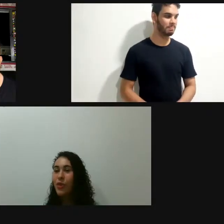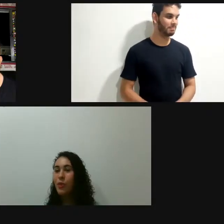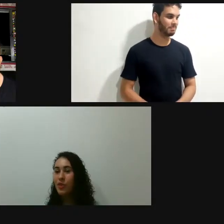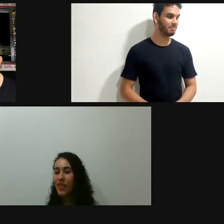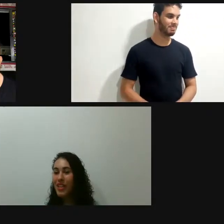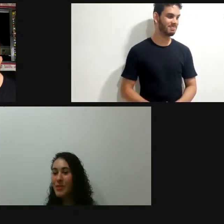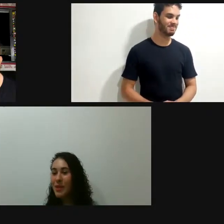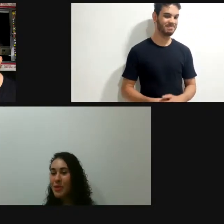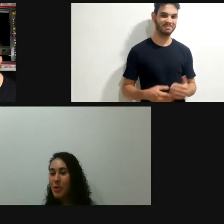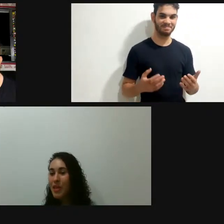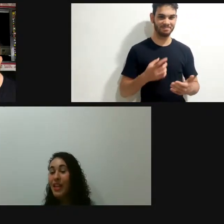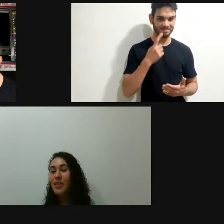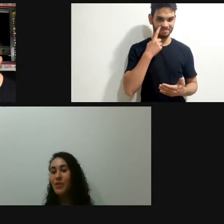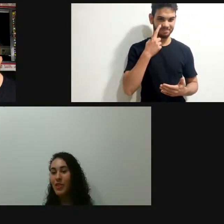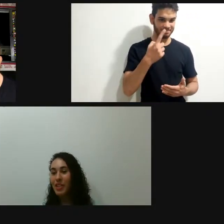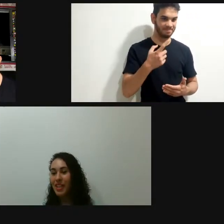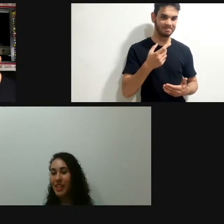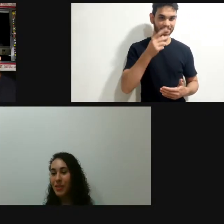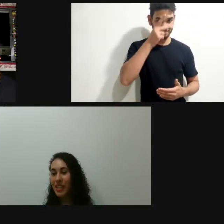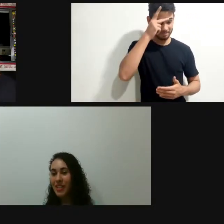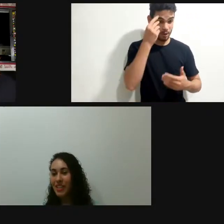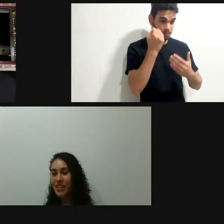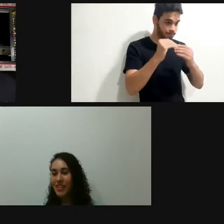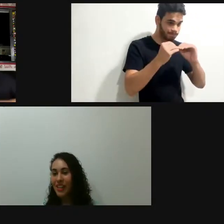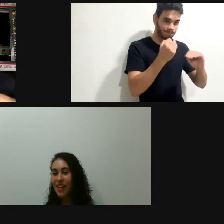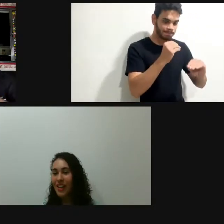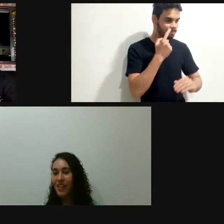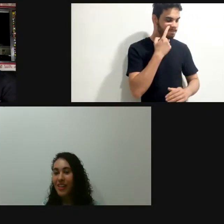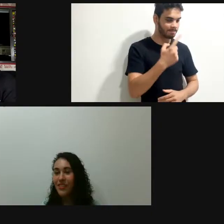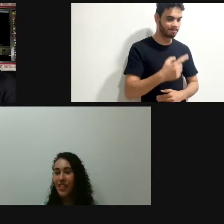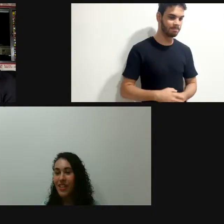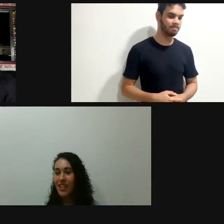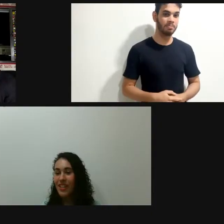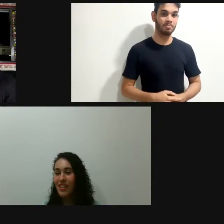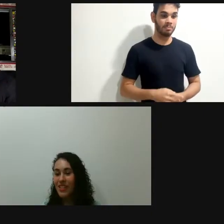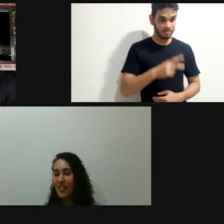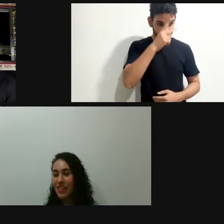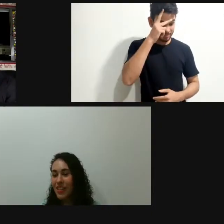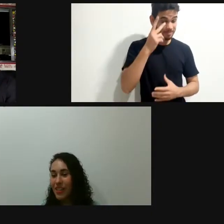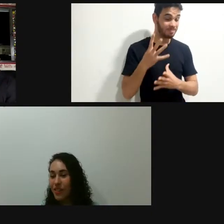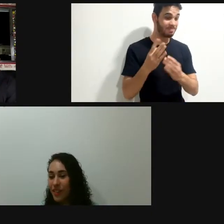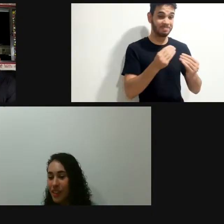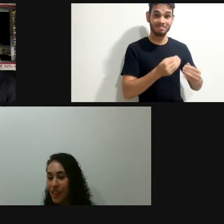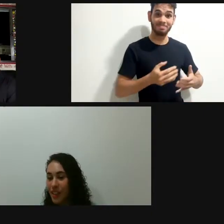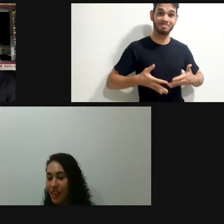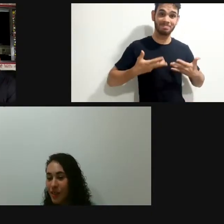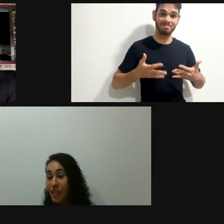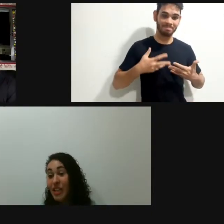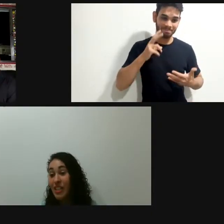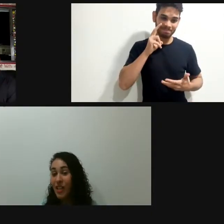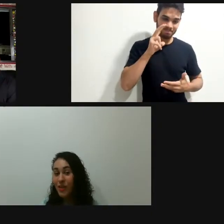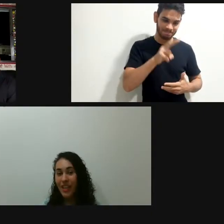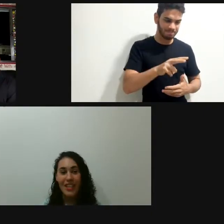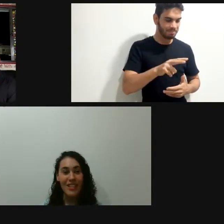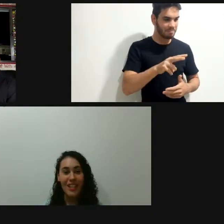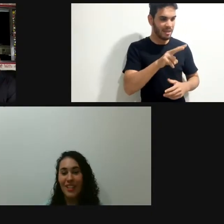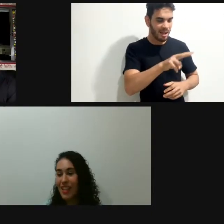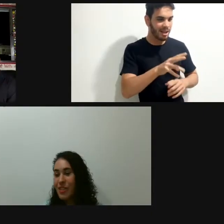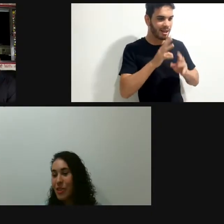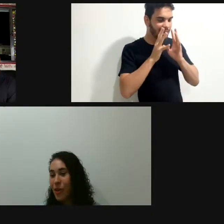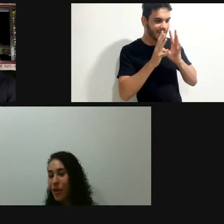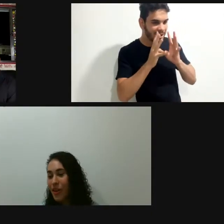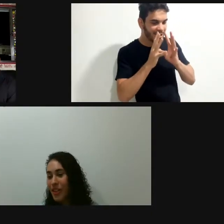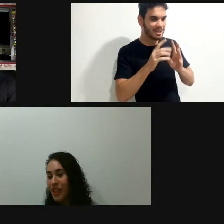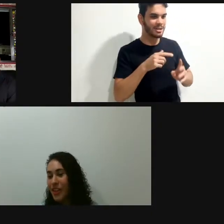Eu fico muito feliz pelos comentários. Eu vejo aqui que muita gente está feliz, e acharam interessante